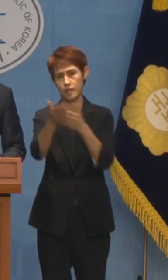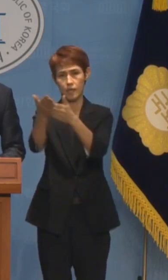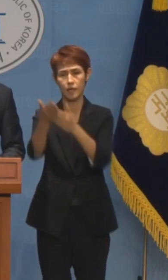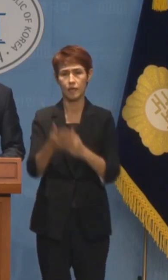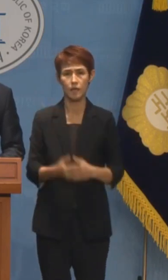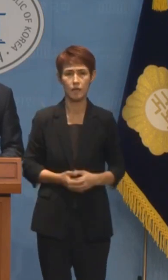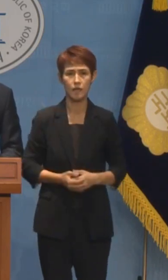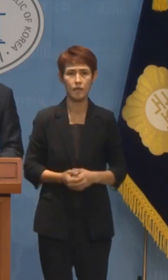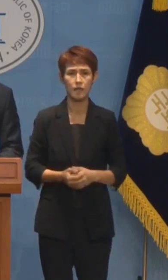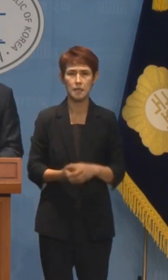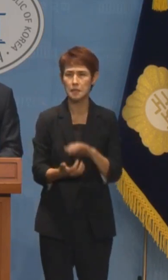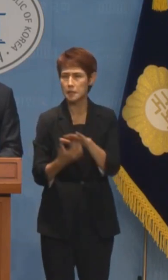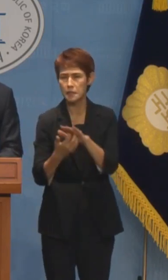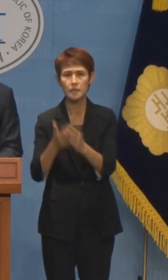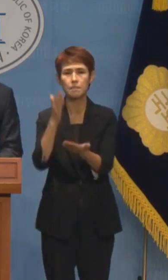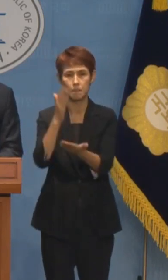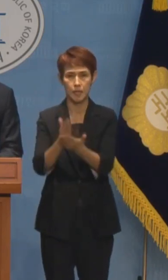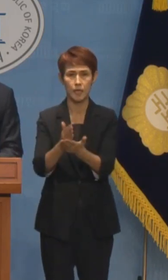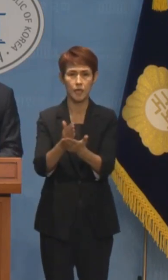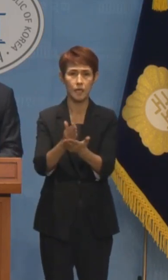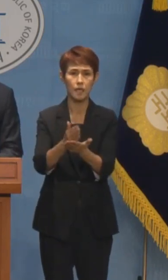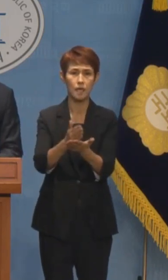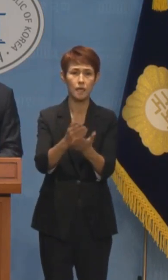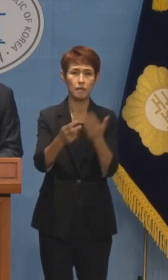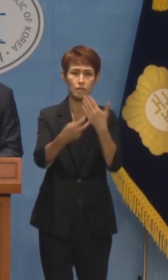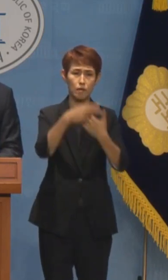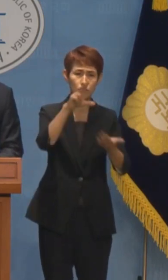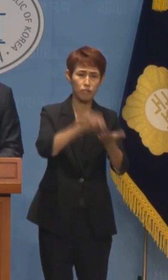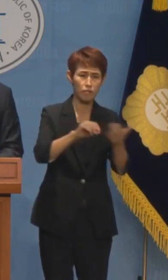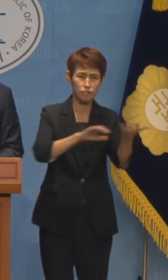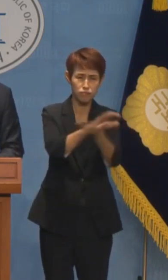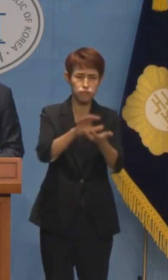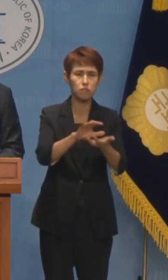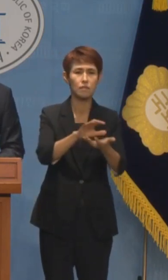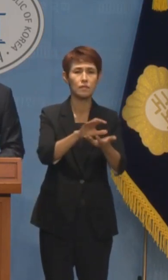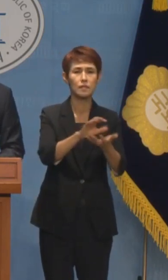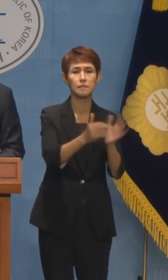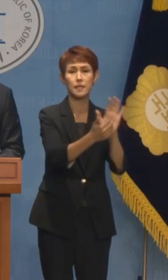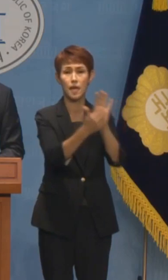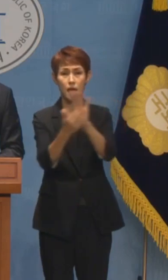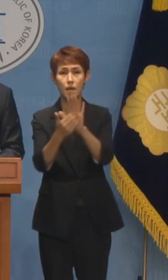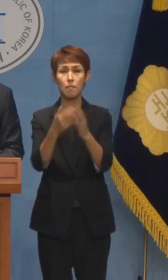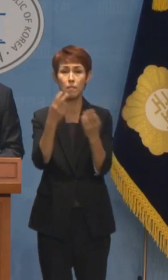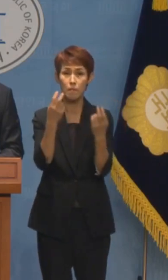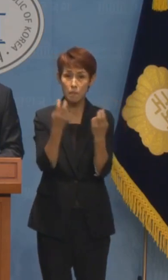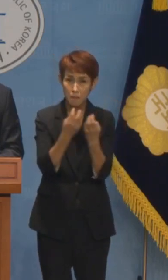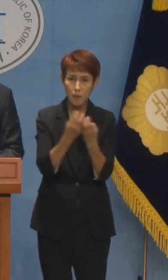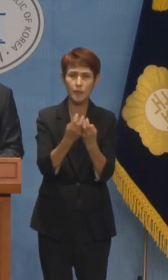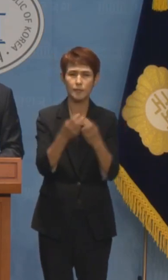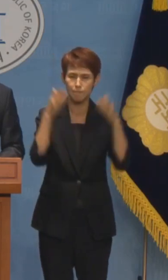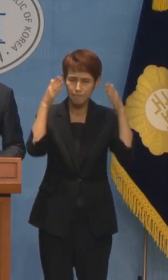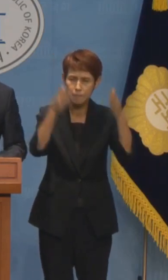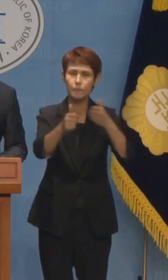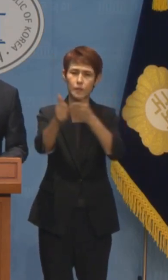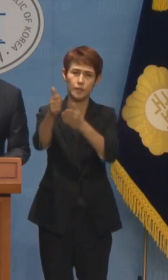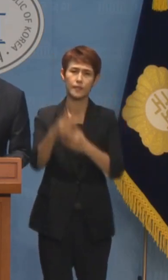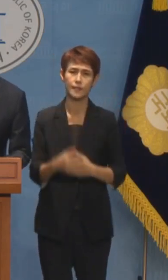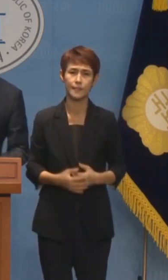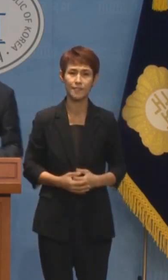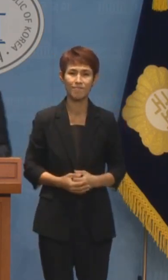집어치우고 의료 붕괴를 맡고 국민 불안을 해소할 실질적인 대책에 몰두 합시다